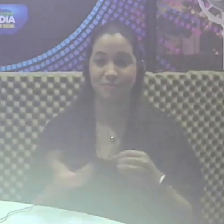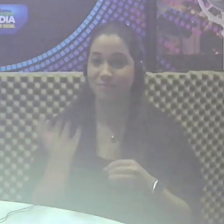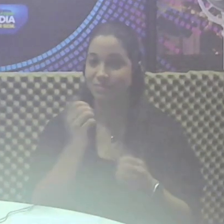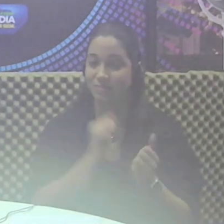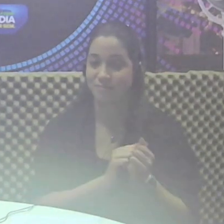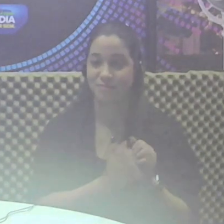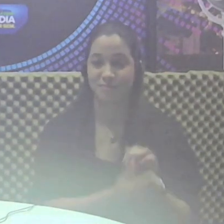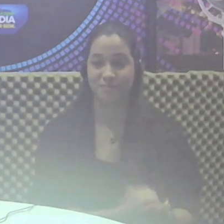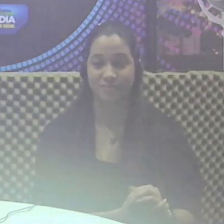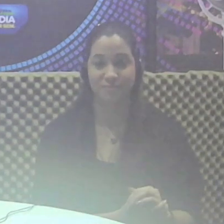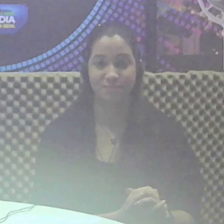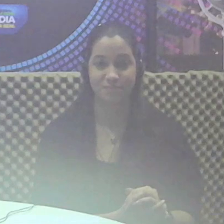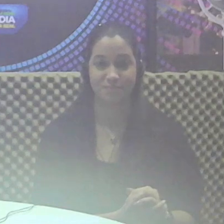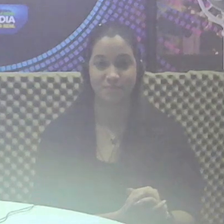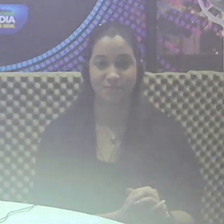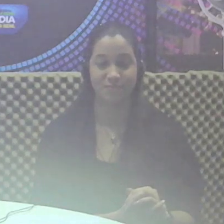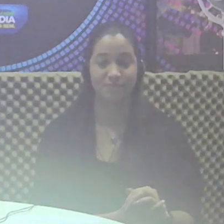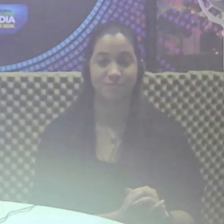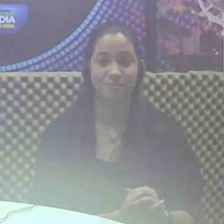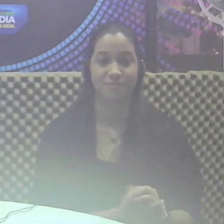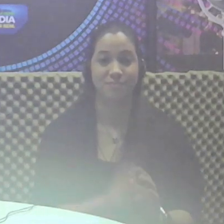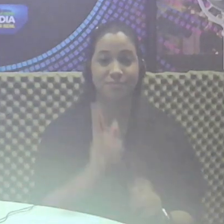Vem com a gente!